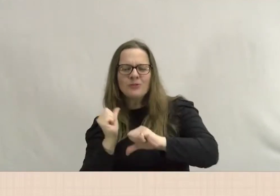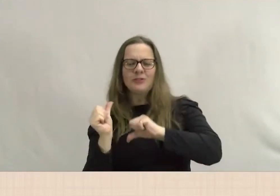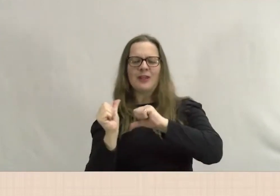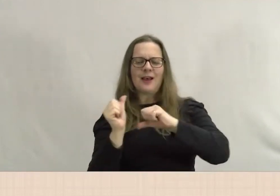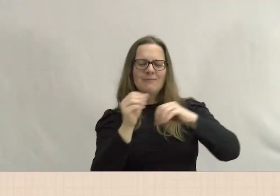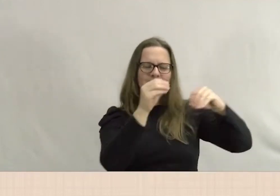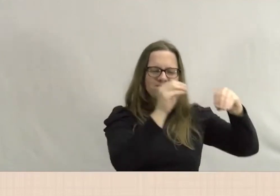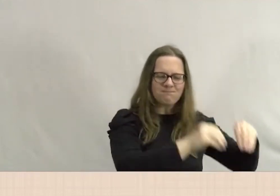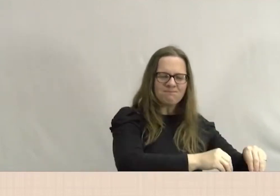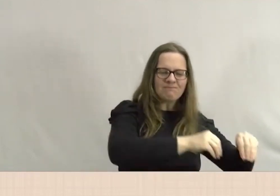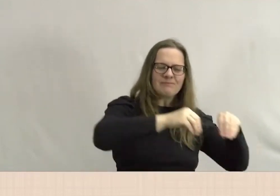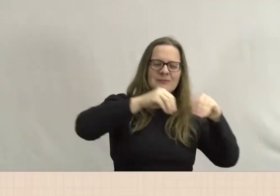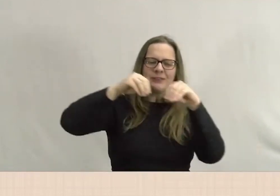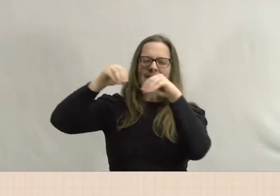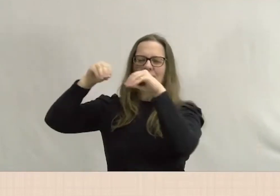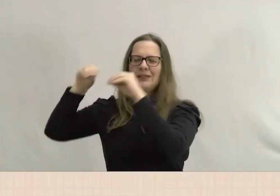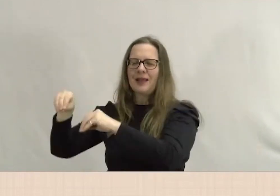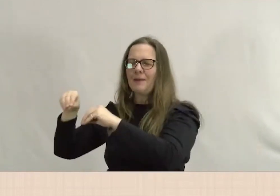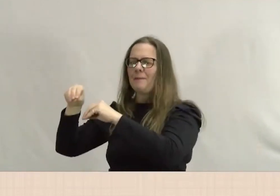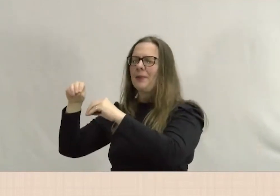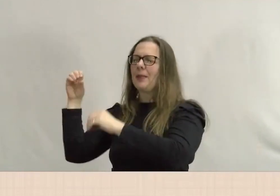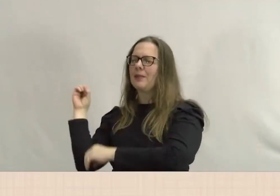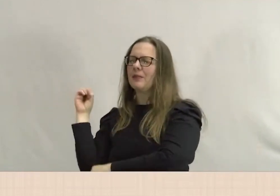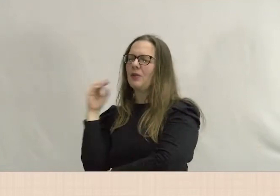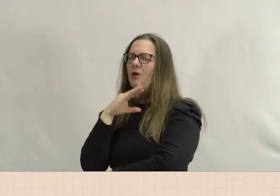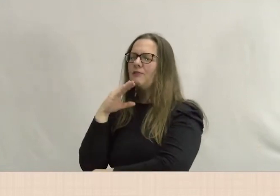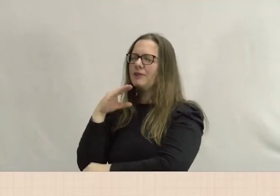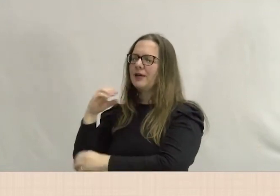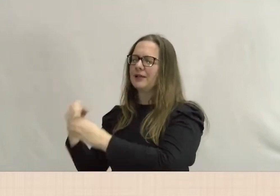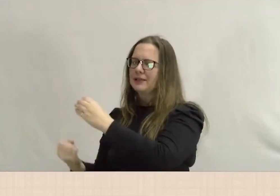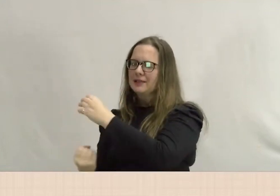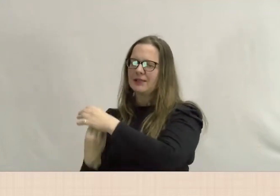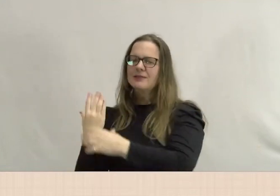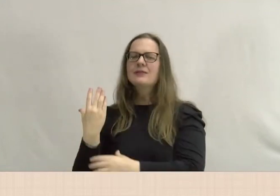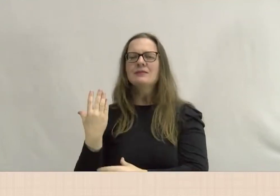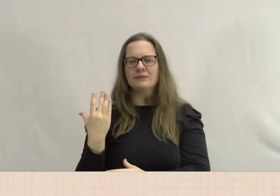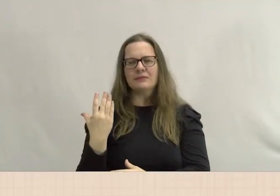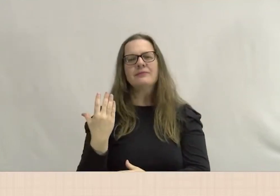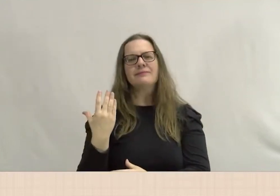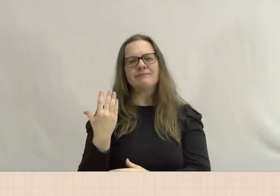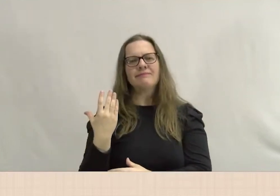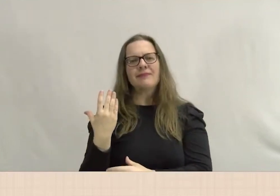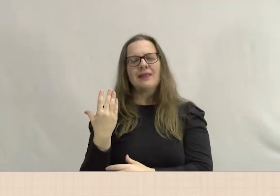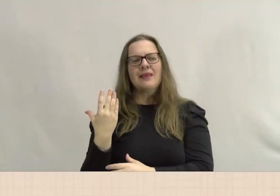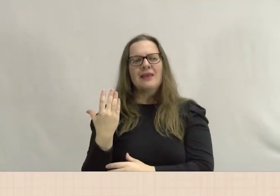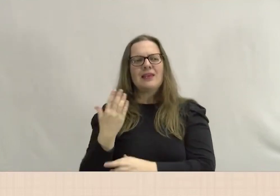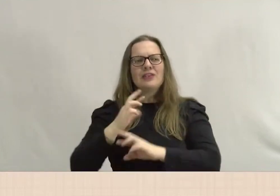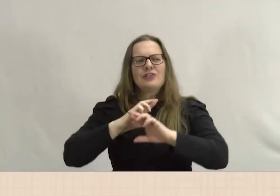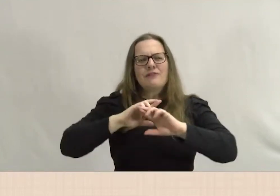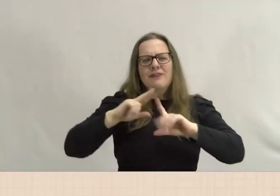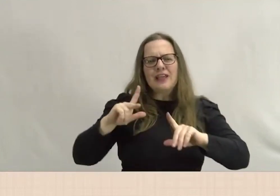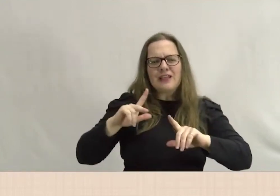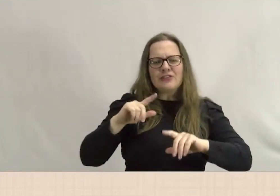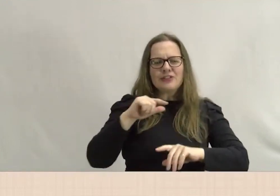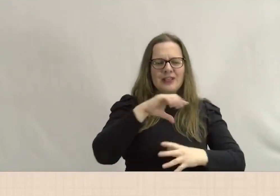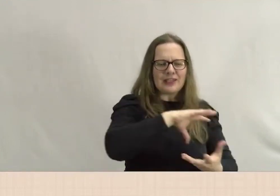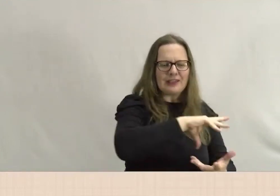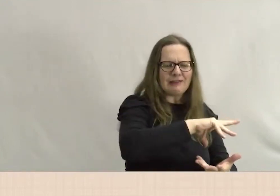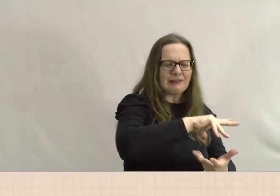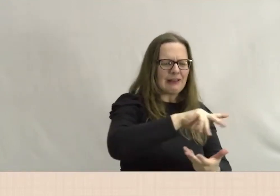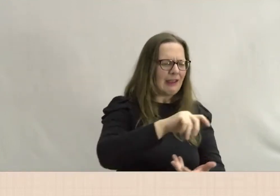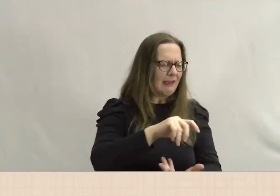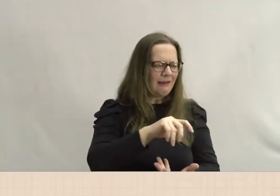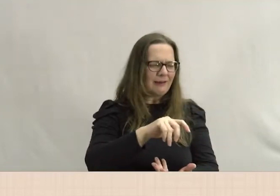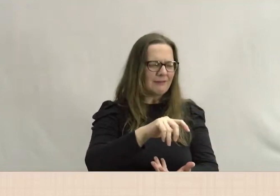nova criação. E essa nova criação já não está mais na dimensão do tempo e espaço. Essa